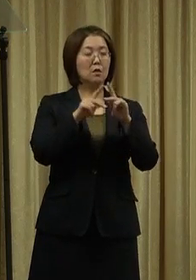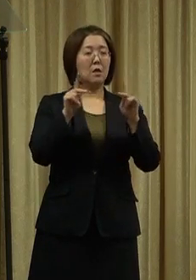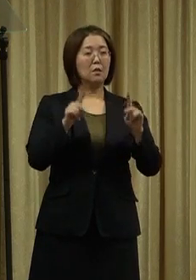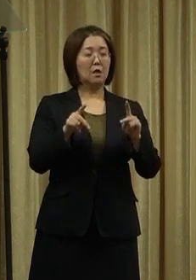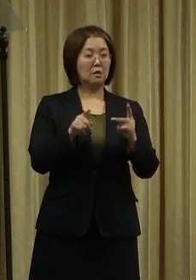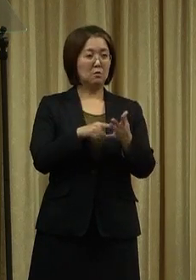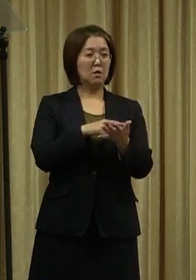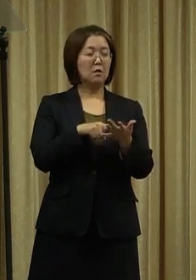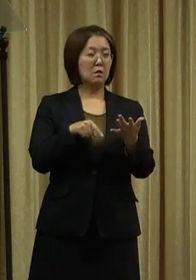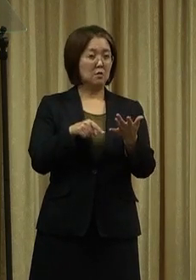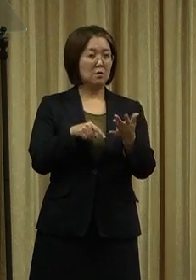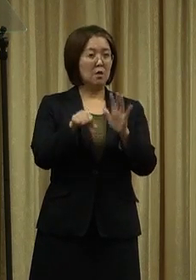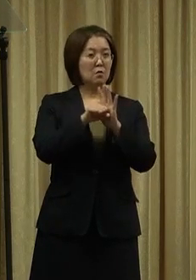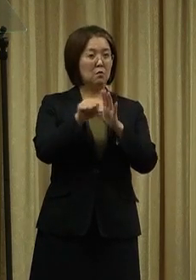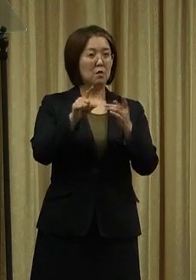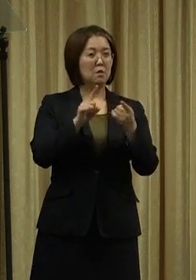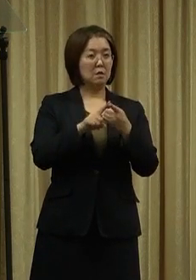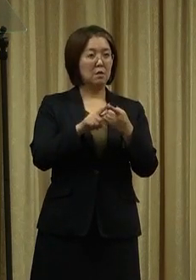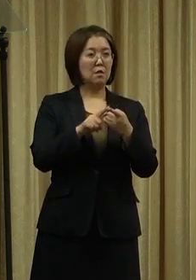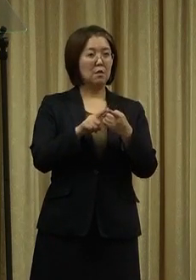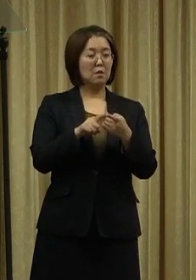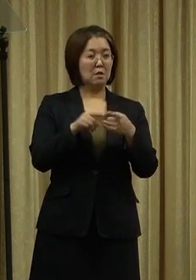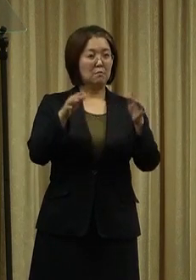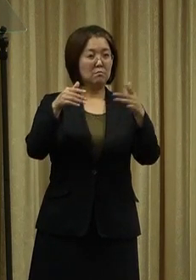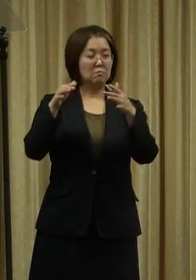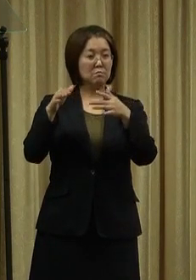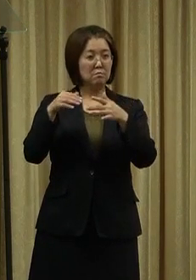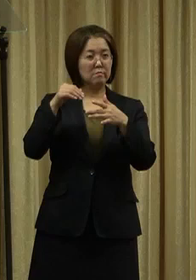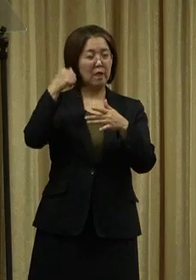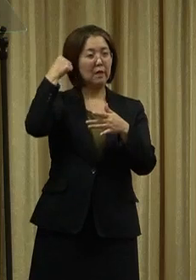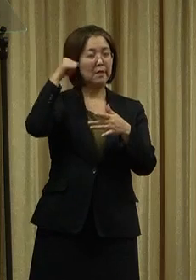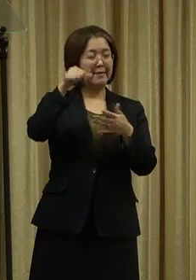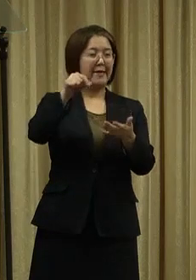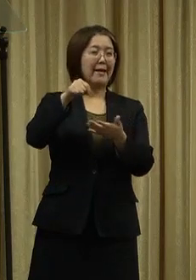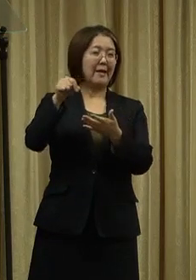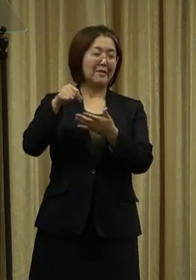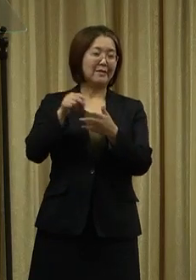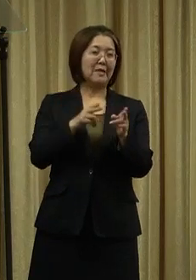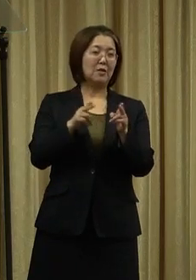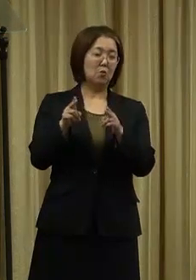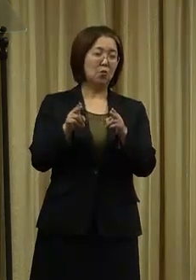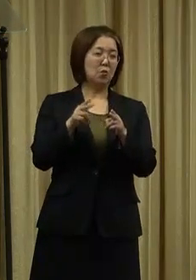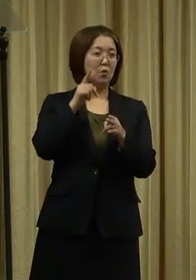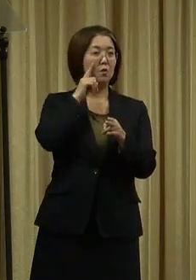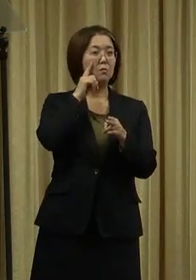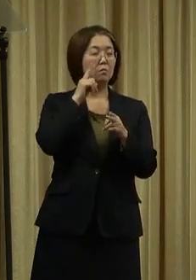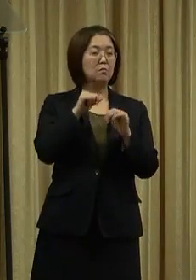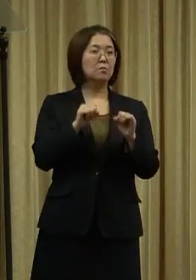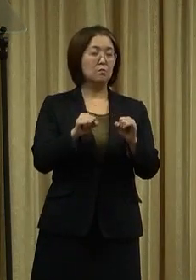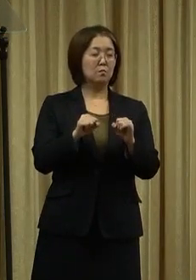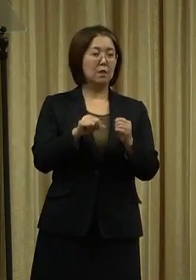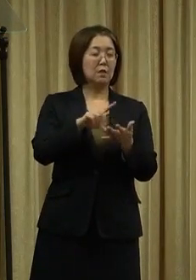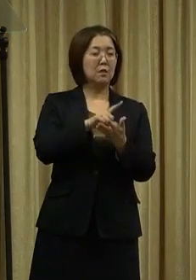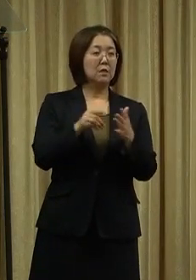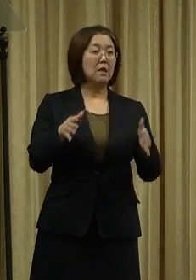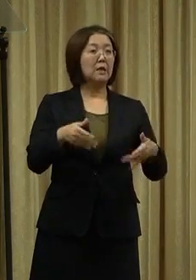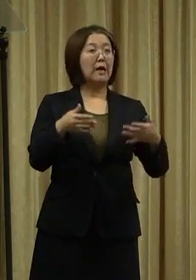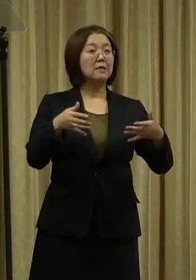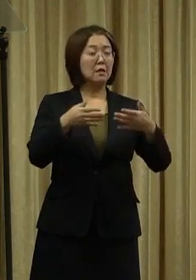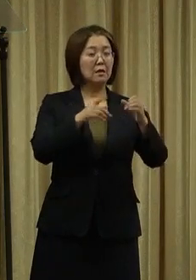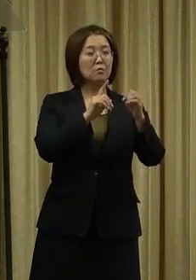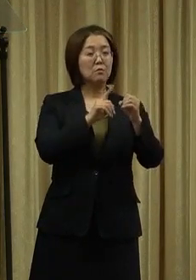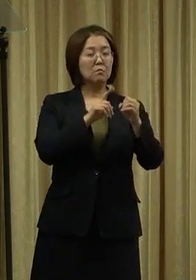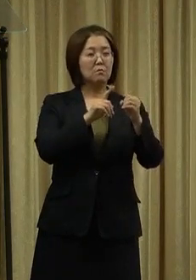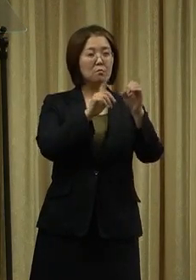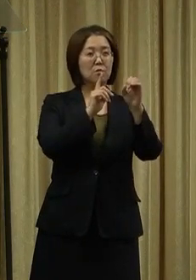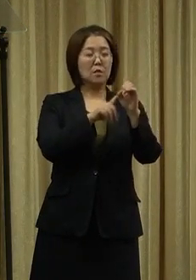に効果的な提案を募る民間提案制度を施行するほか、地域の活性化に向け、能登